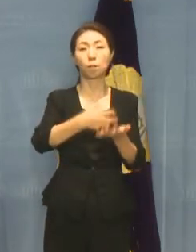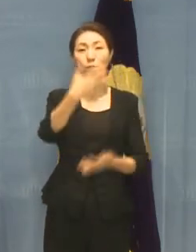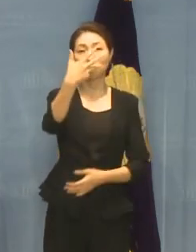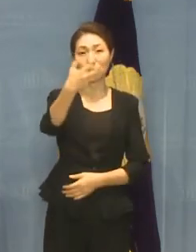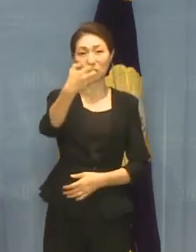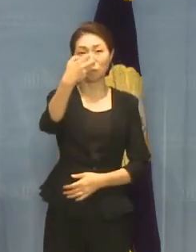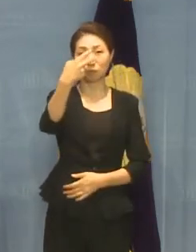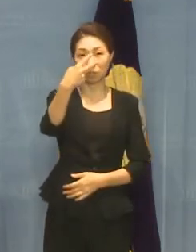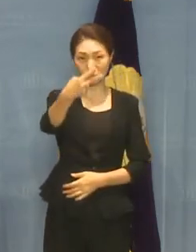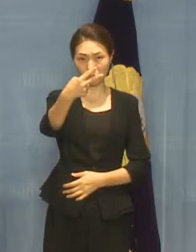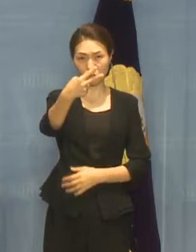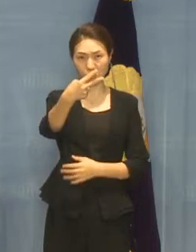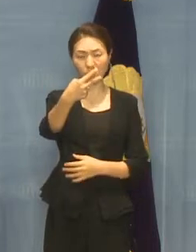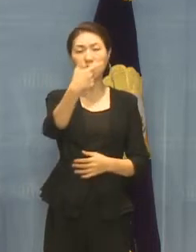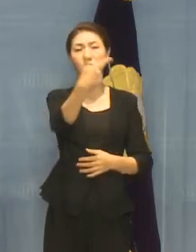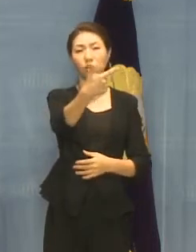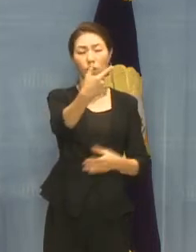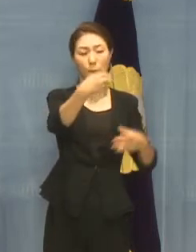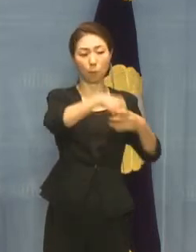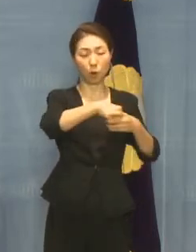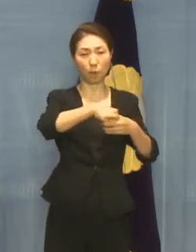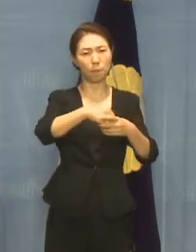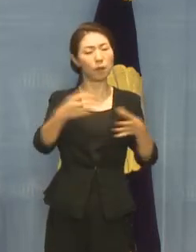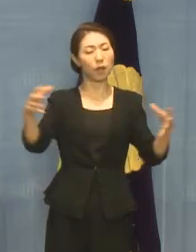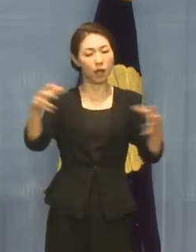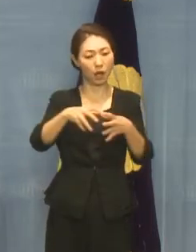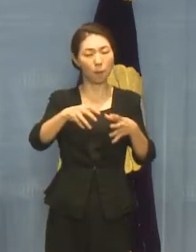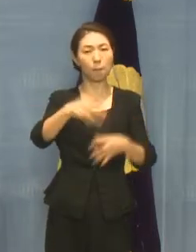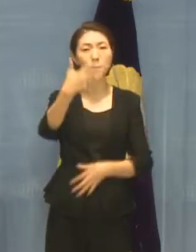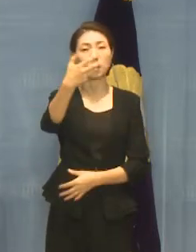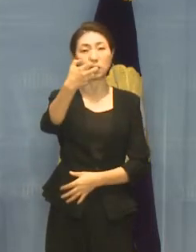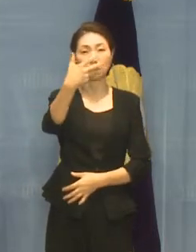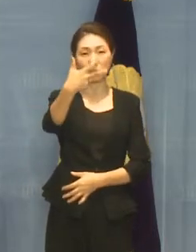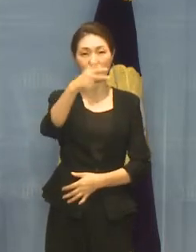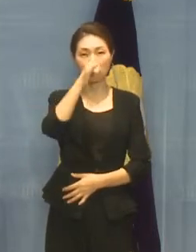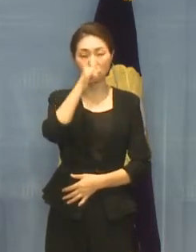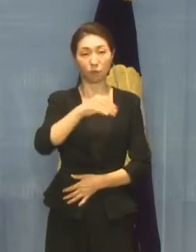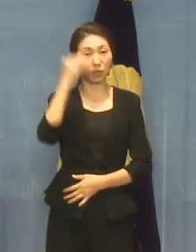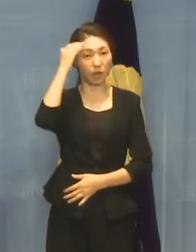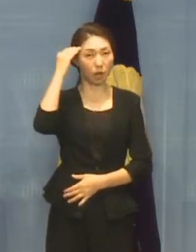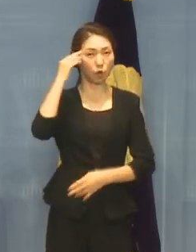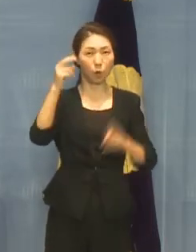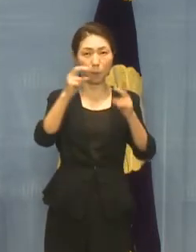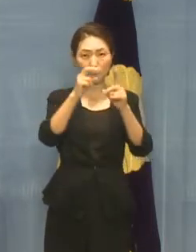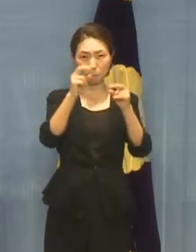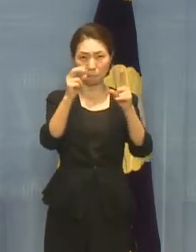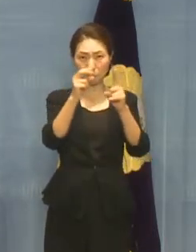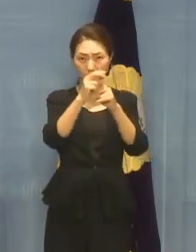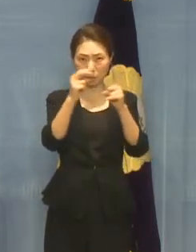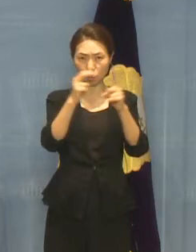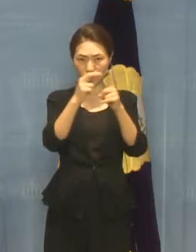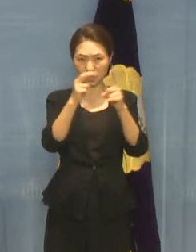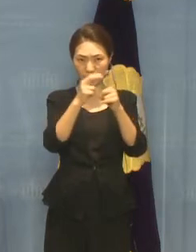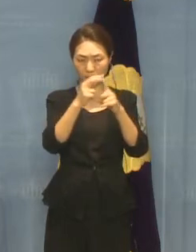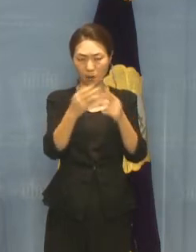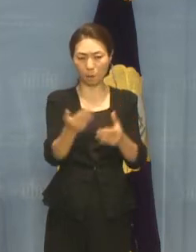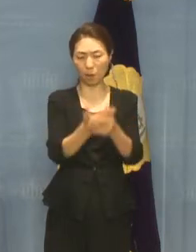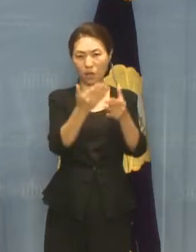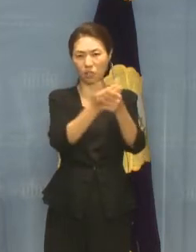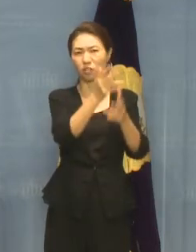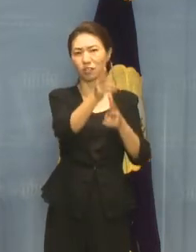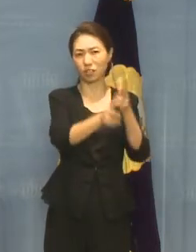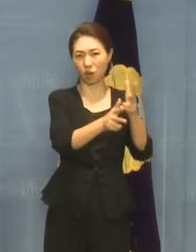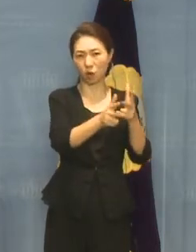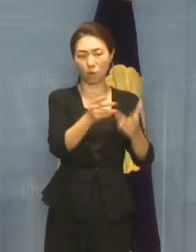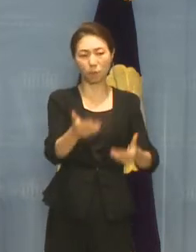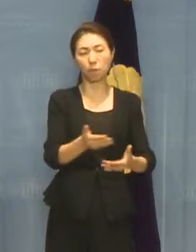총 87건입니다. 먼저 한국형 반도체 산업 육성 지원법안 2건이 발의되었습니다. 국가